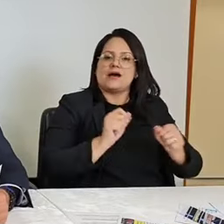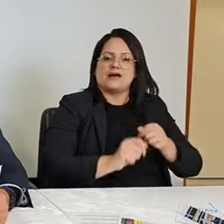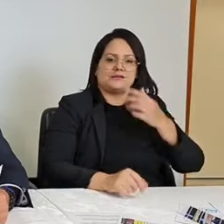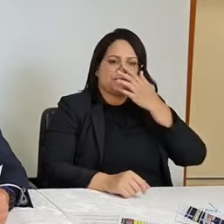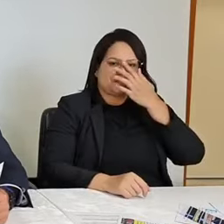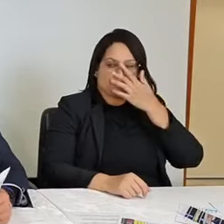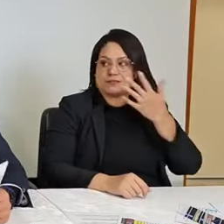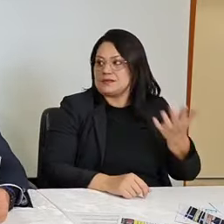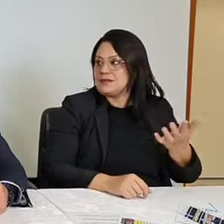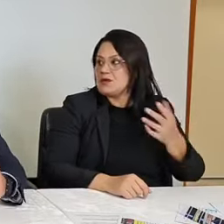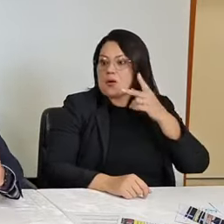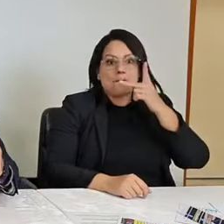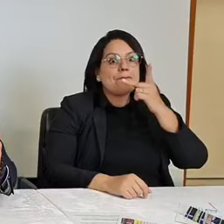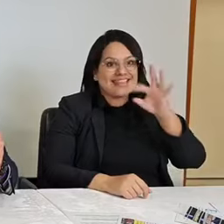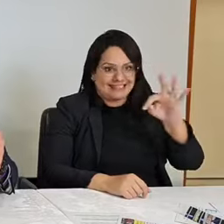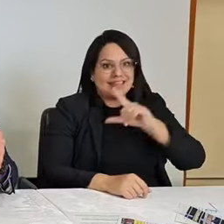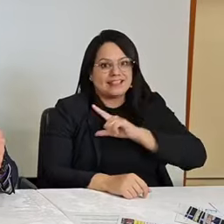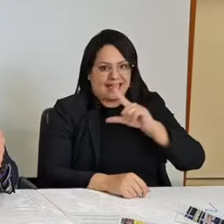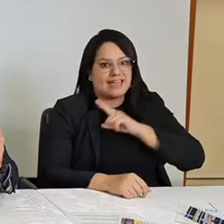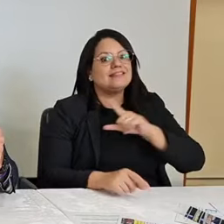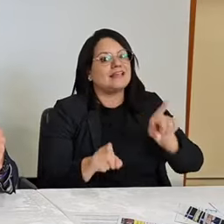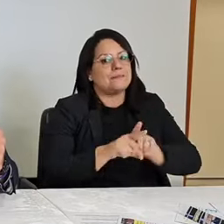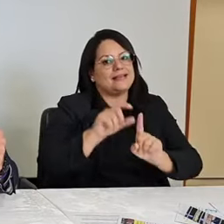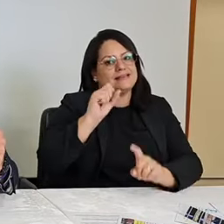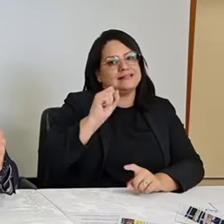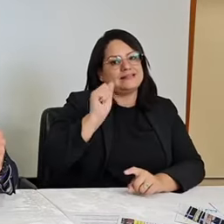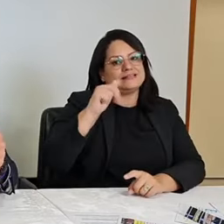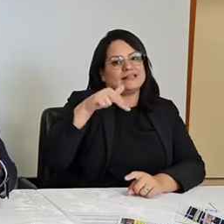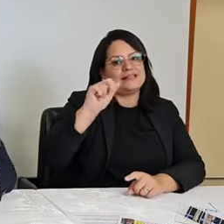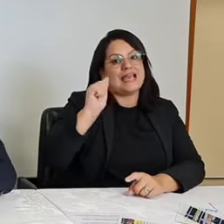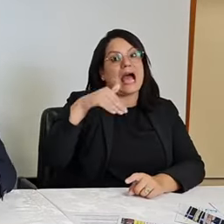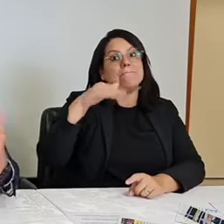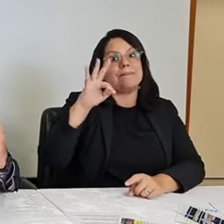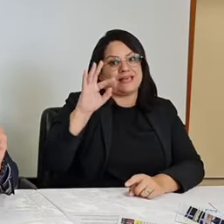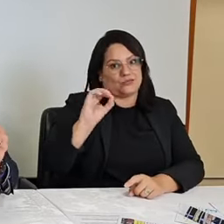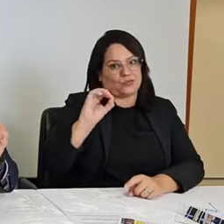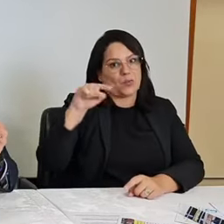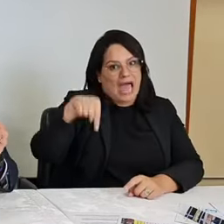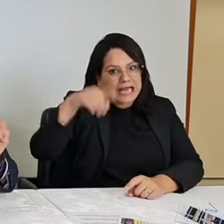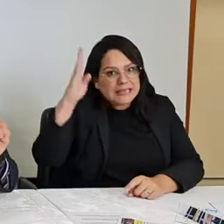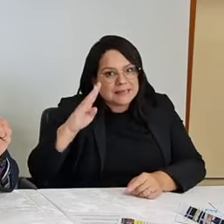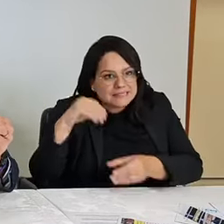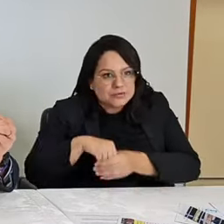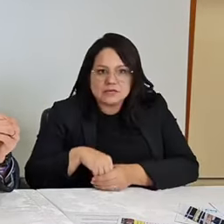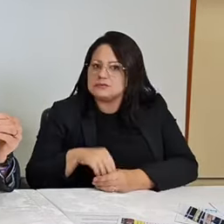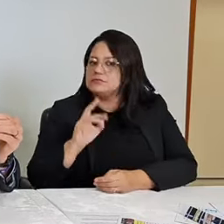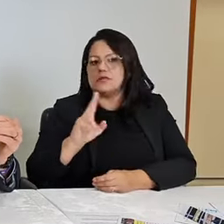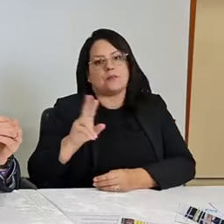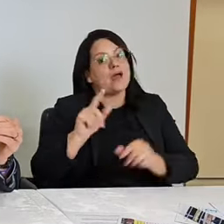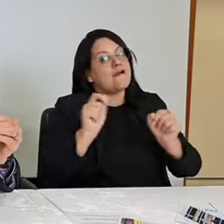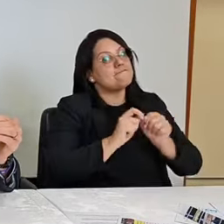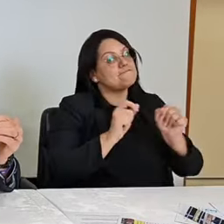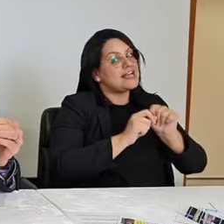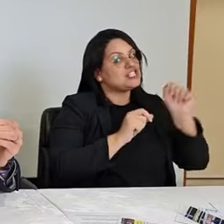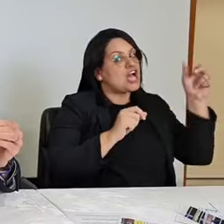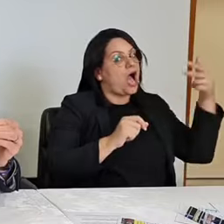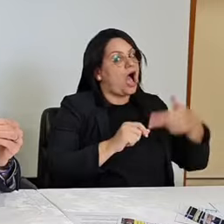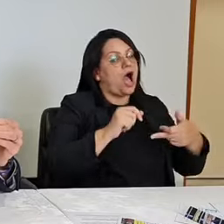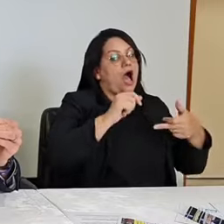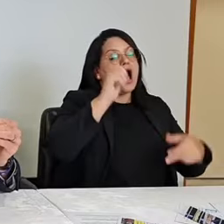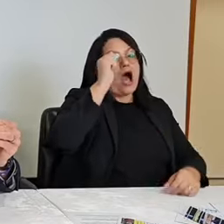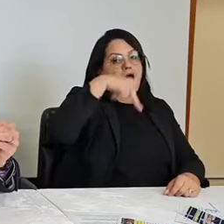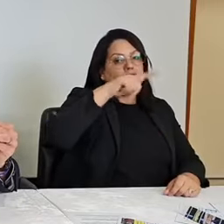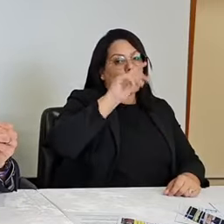PT também teve saneamento, só que foi em Angola e na Argentina. Deixar bem claro aqui, com dinheiro do BNDES. Esse era o